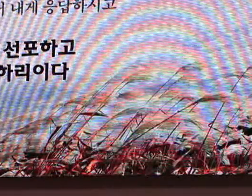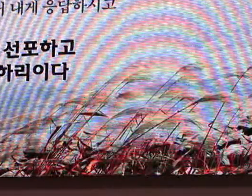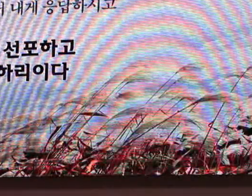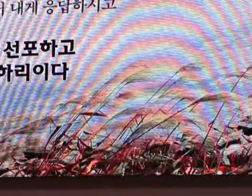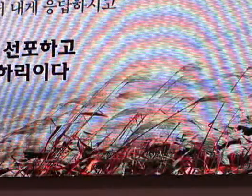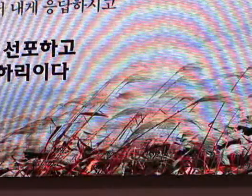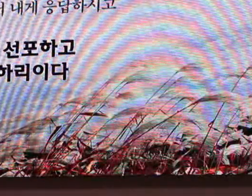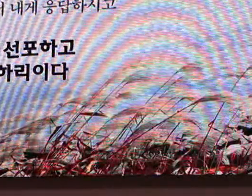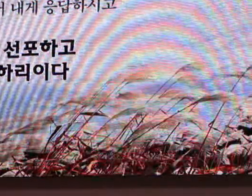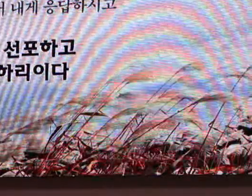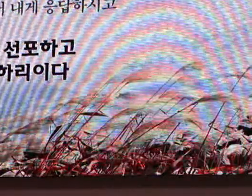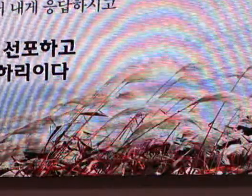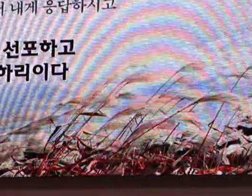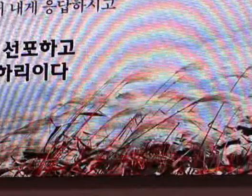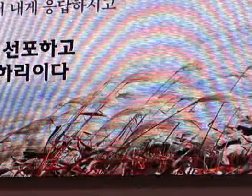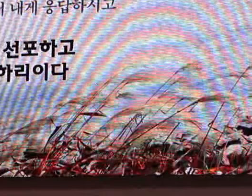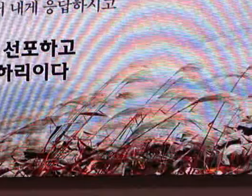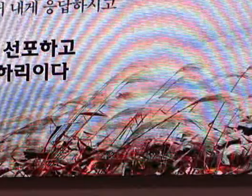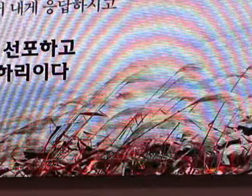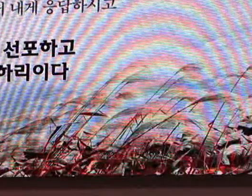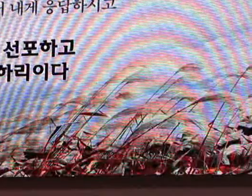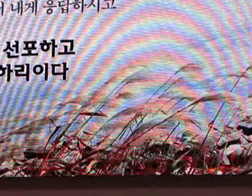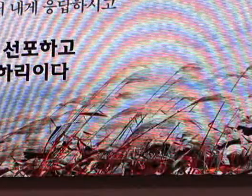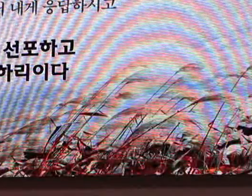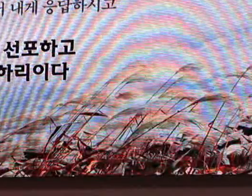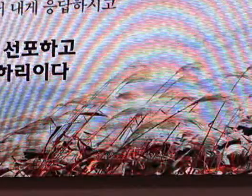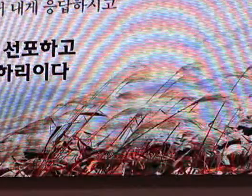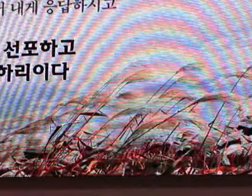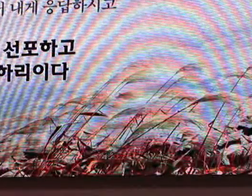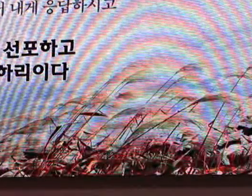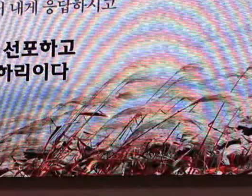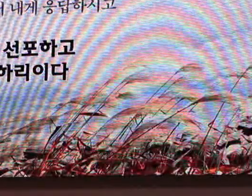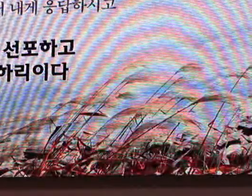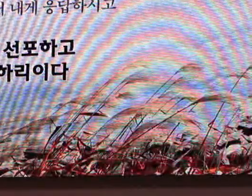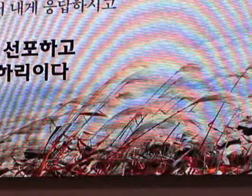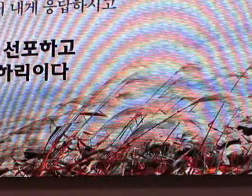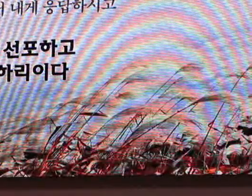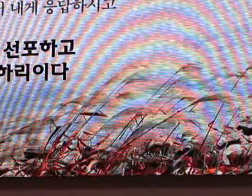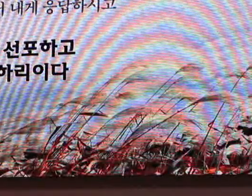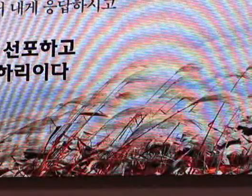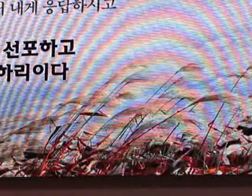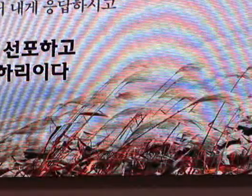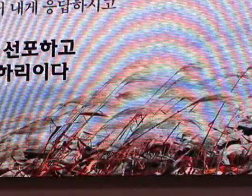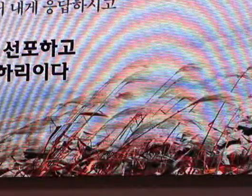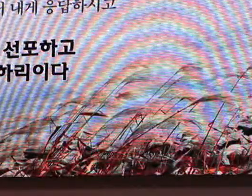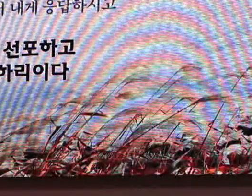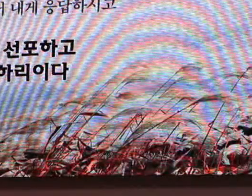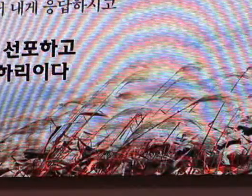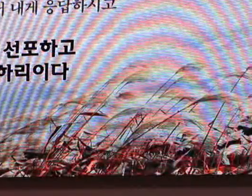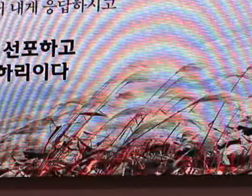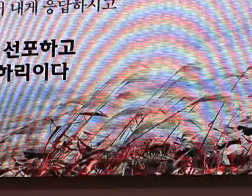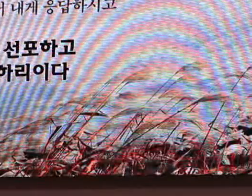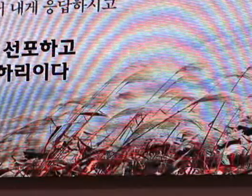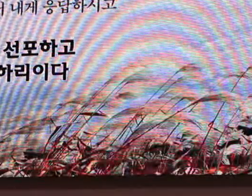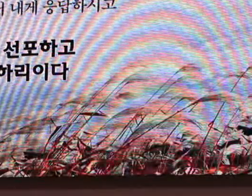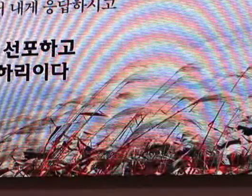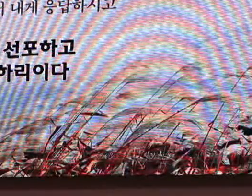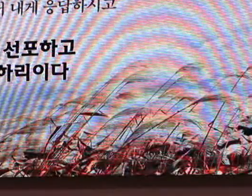주목하여 보고 내 겉옷을 나누며 속옷을 제비 뽑나이다. 여호와여, 멀리하지 마옵소서. 나의